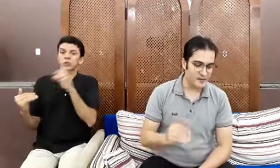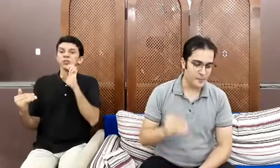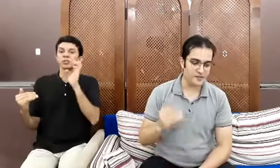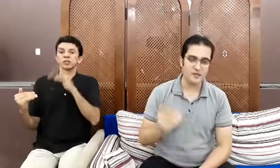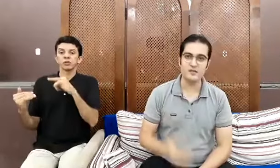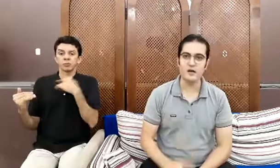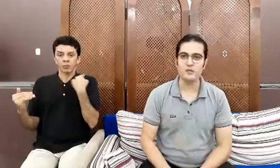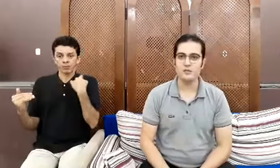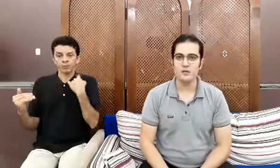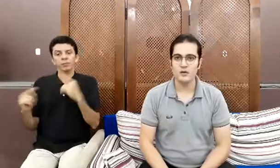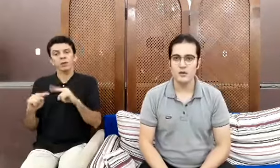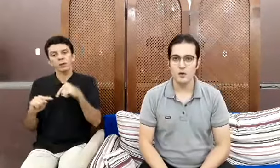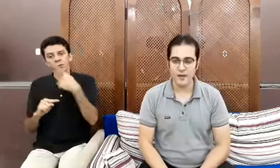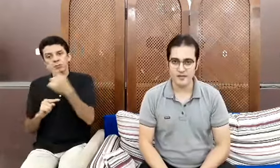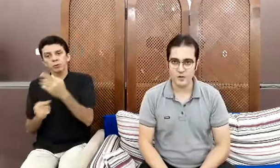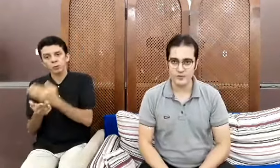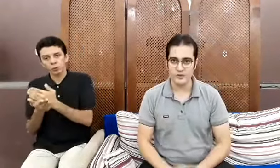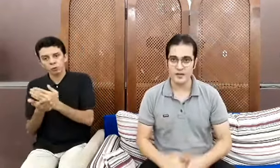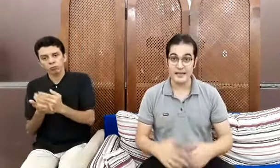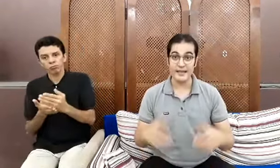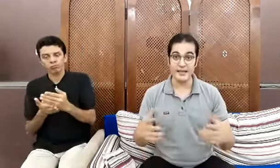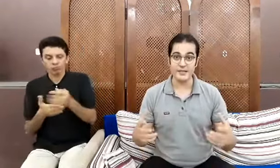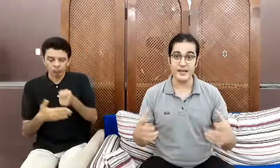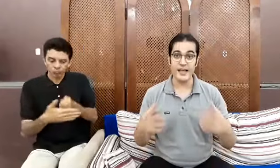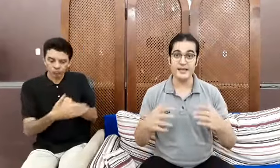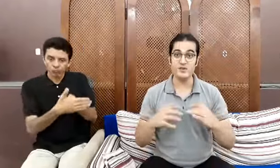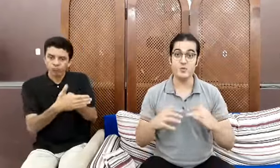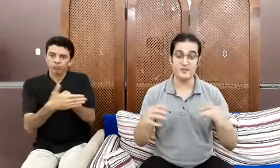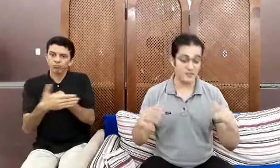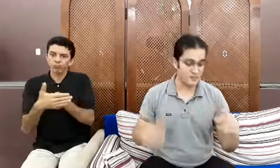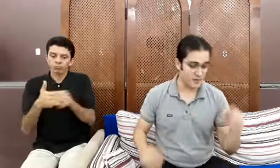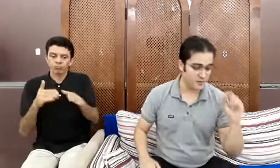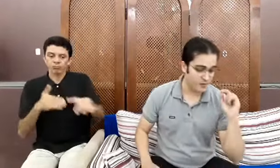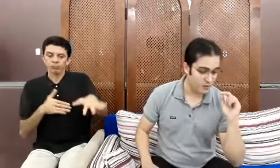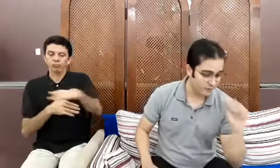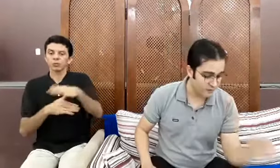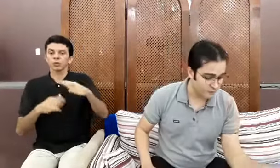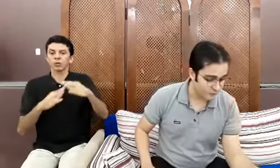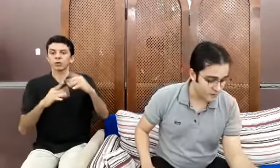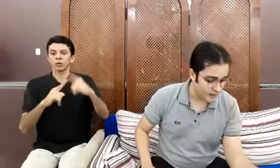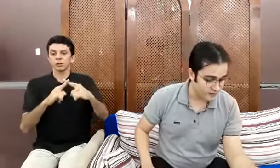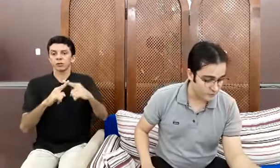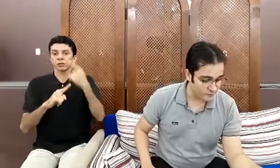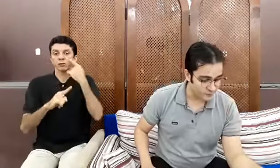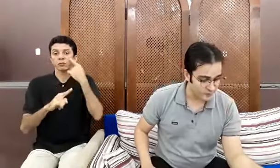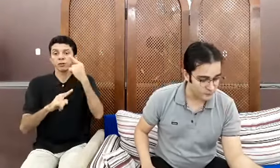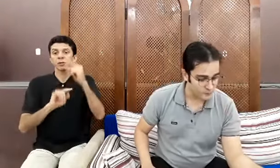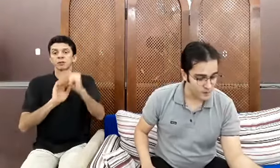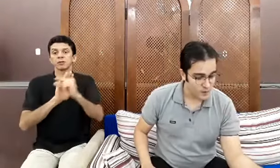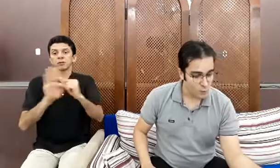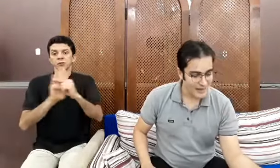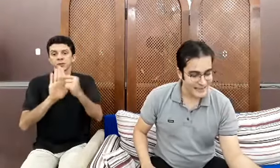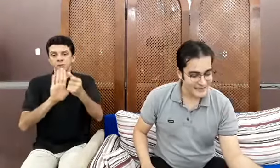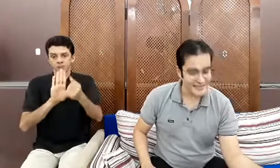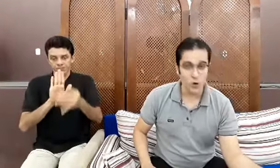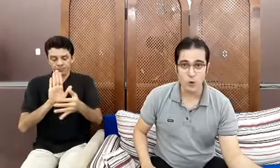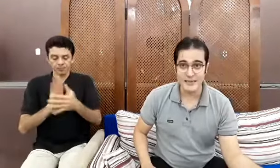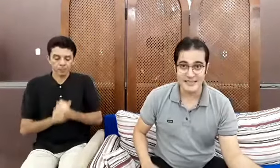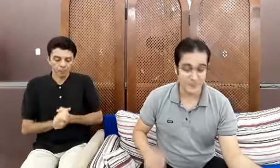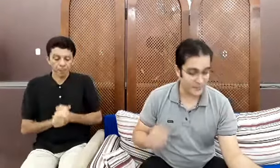grande perseguição começa a acontecer na igreja e a igreja começa a se dispersar. Olha a sequência do verso. Uma